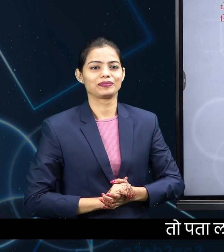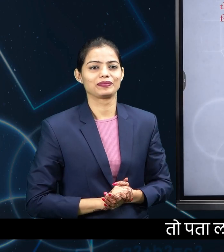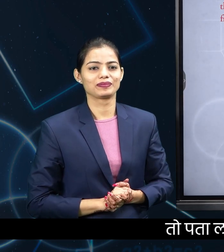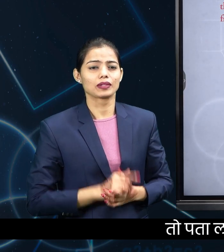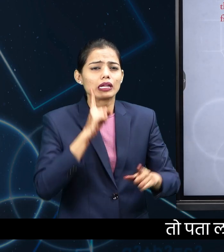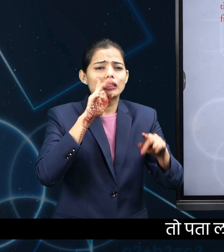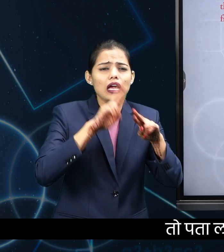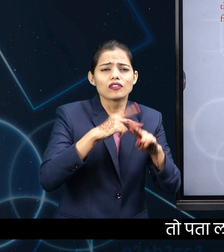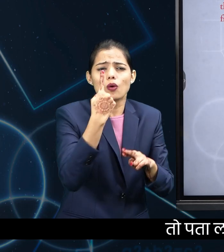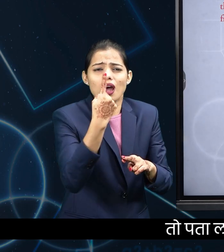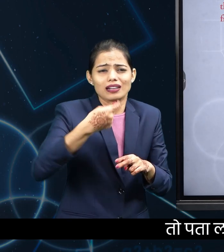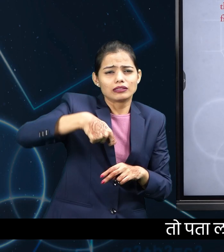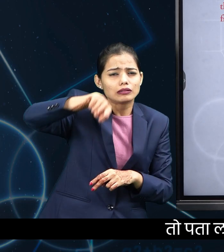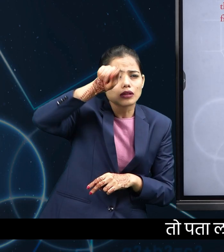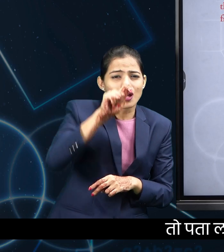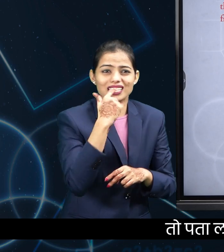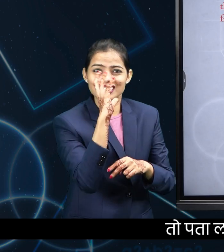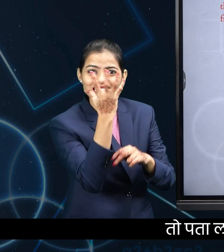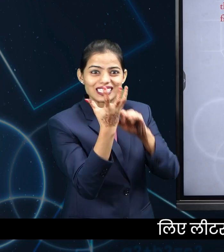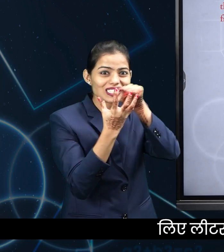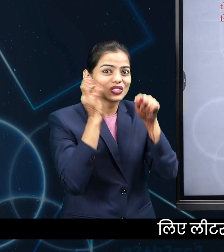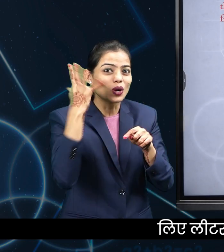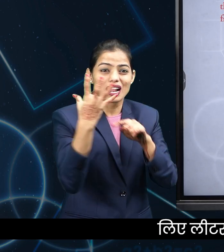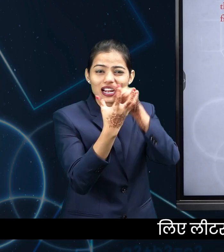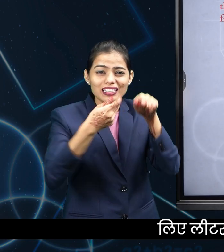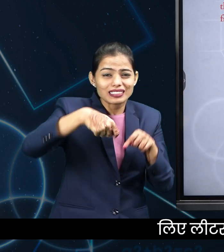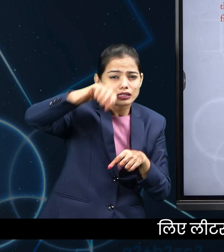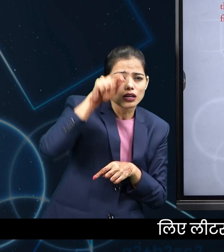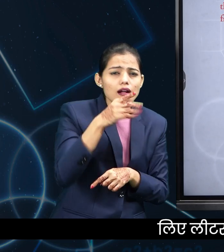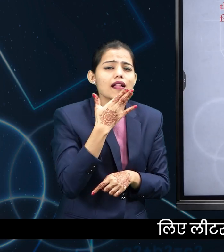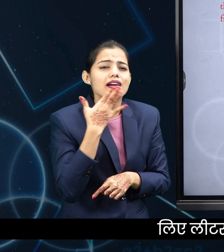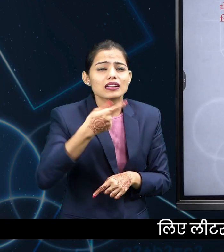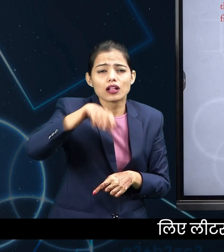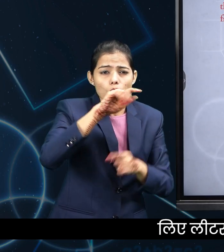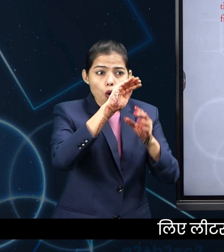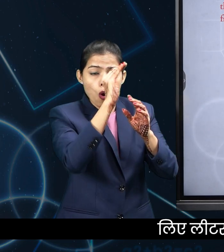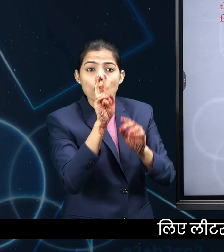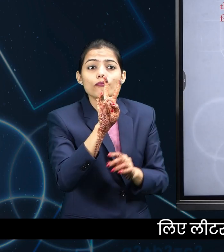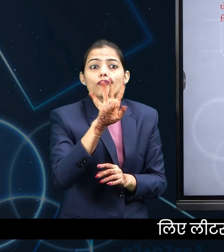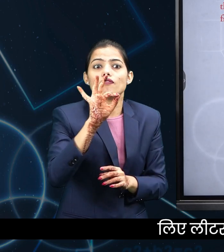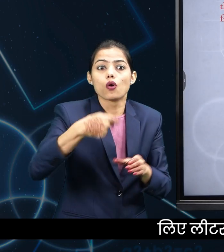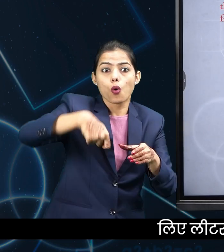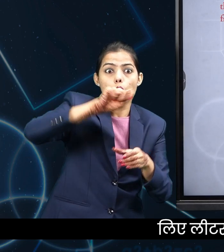कि सभी गोले को रंग करने के लिए लीटर में कितना चांदी का रंग आवश्यक